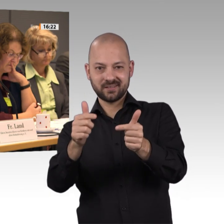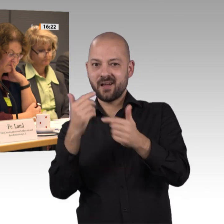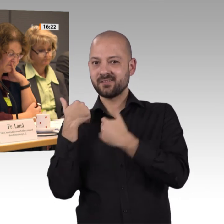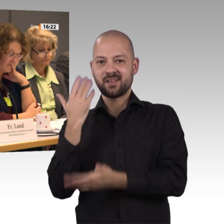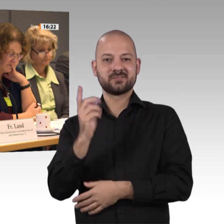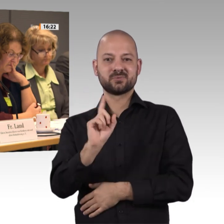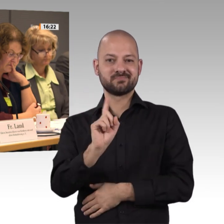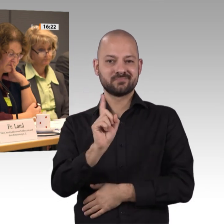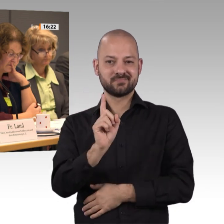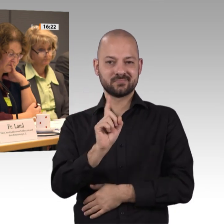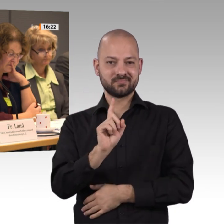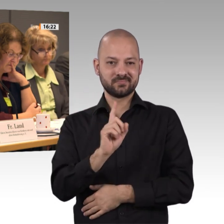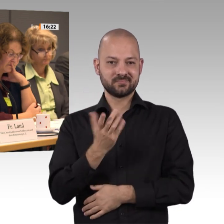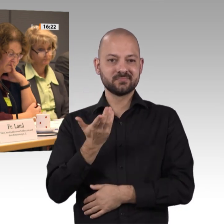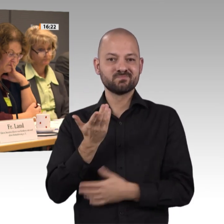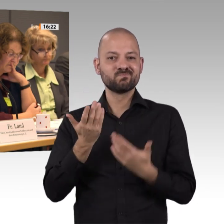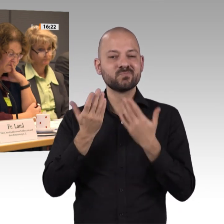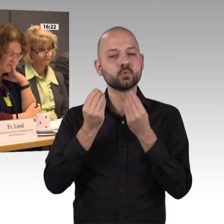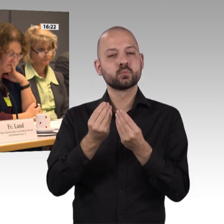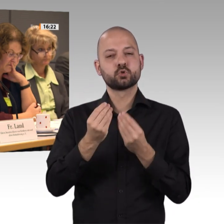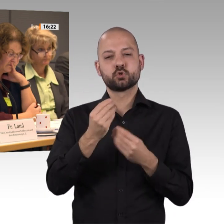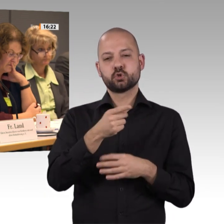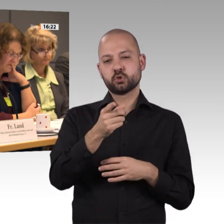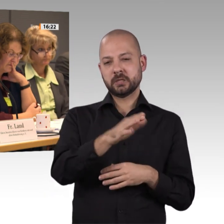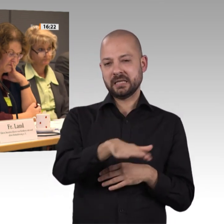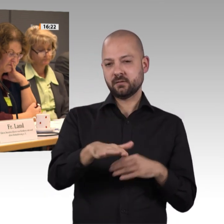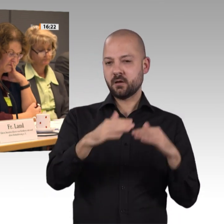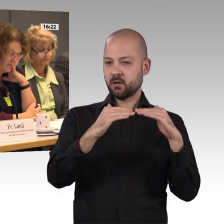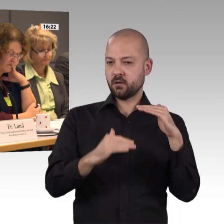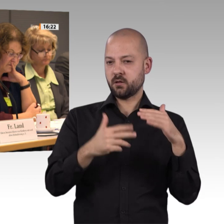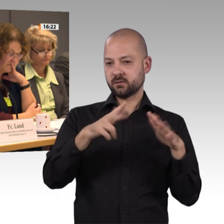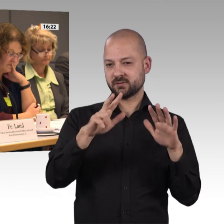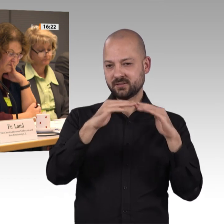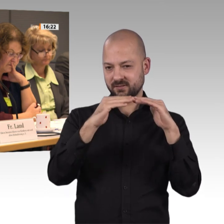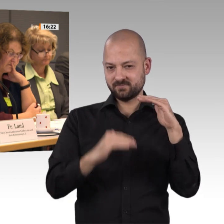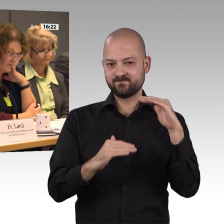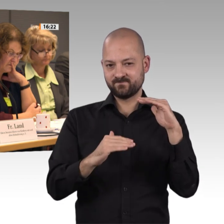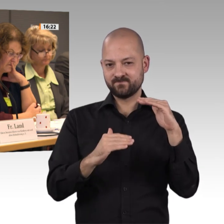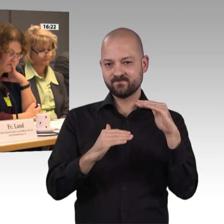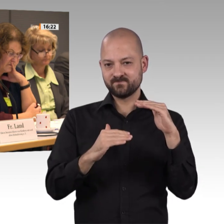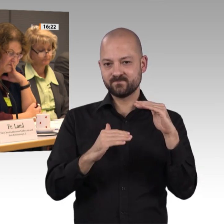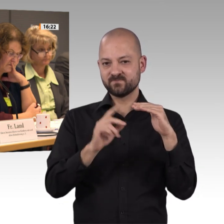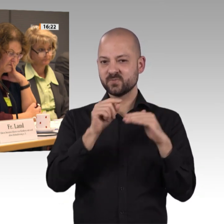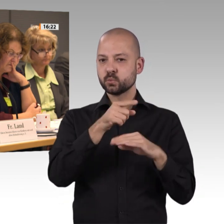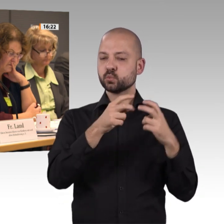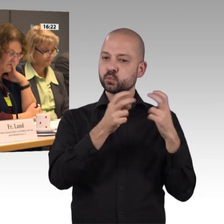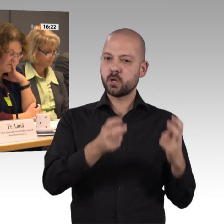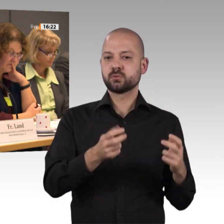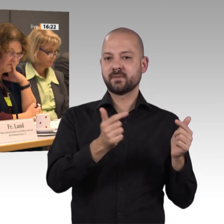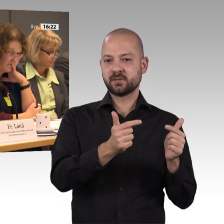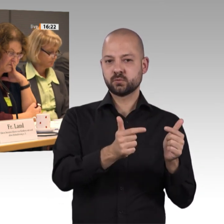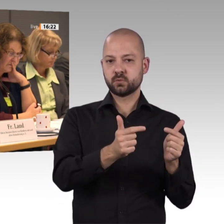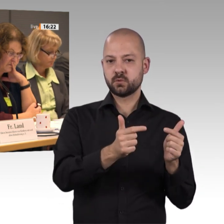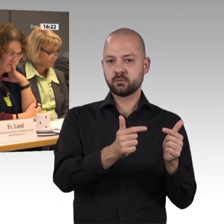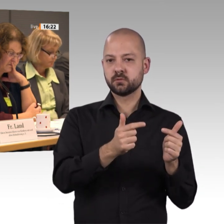eine hohe emotionale Belastung, ein hoher zeitlicher Aufwand, das hat Herr Hieb ja auch eben deutlich gemacht. Das ist für pflegende Angehörige